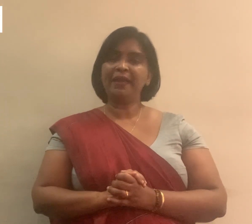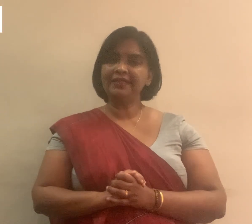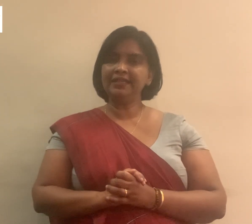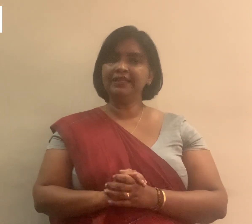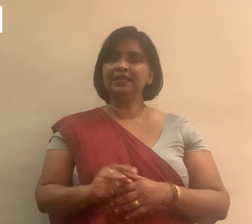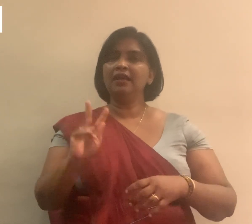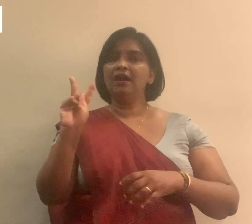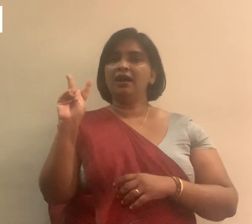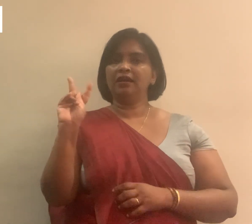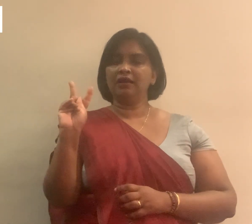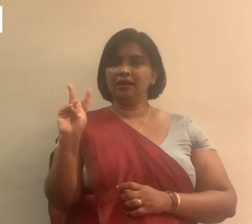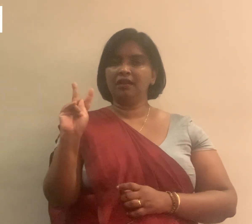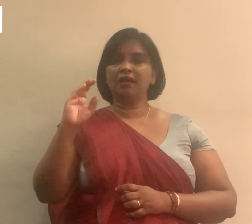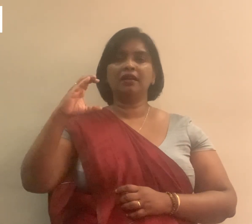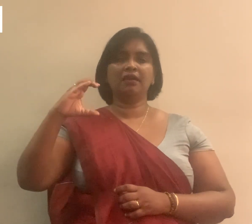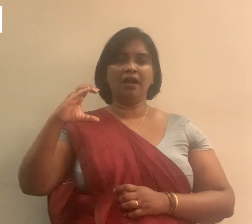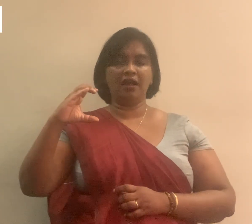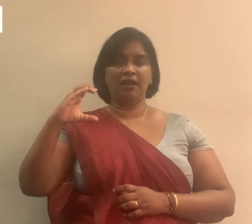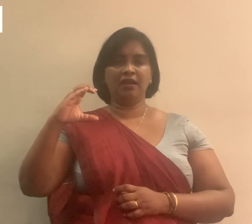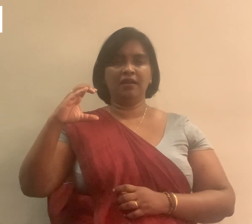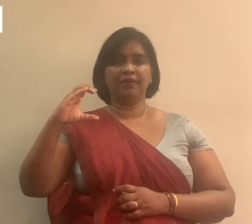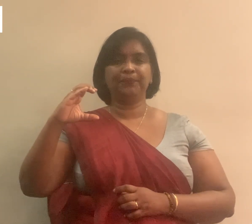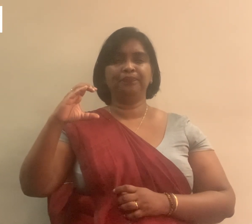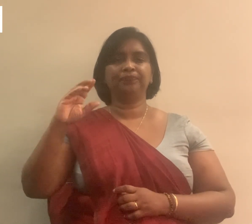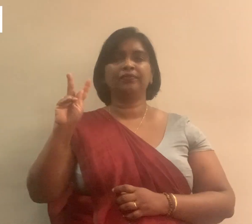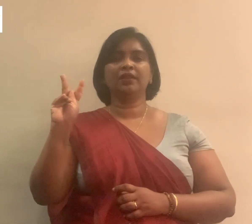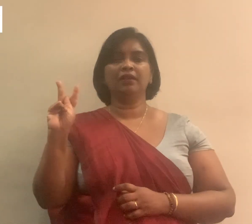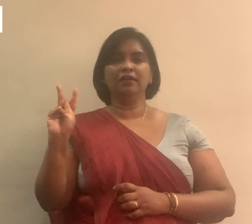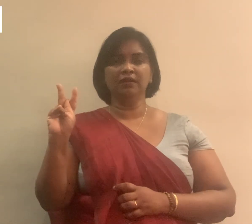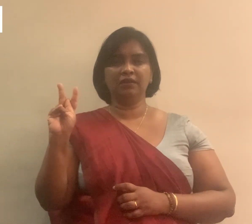පැහැදිලිද? කා උක්